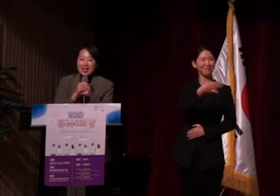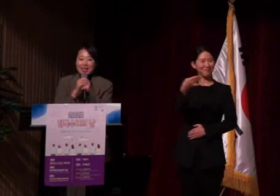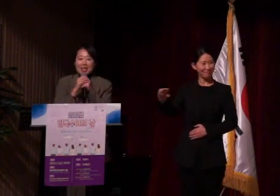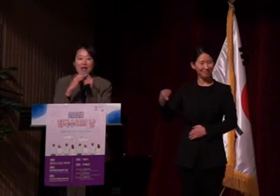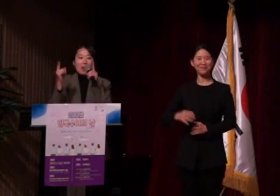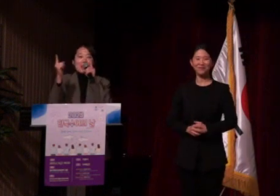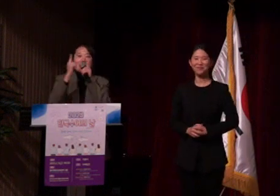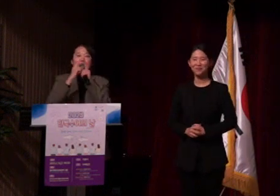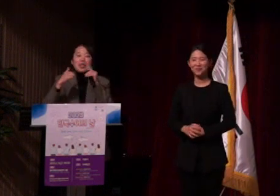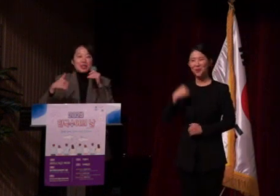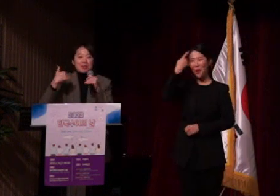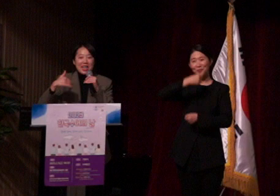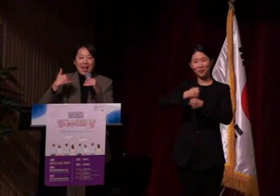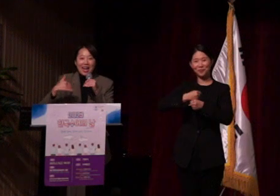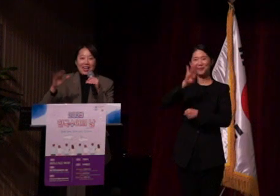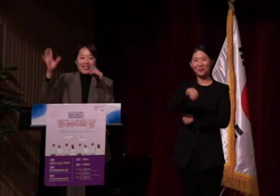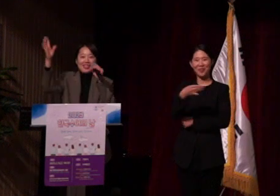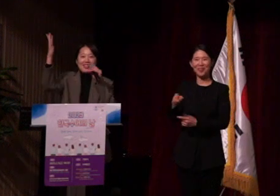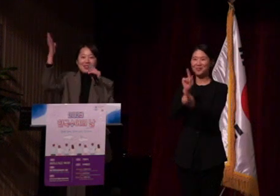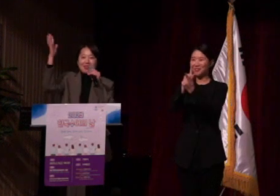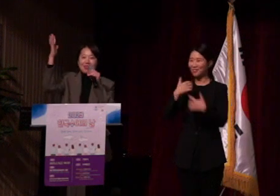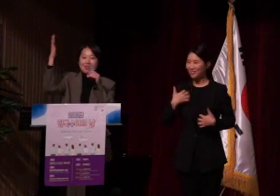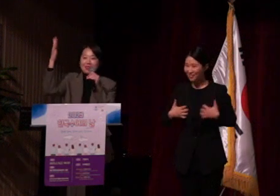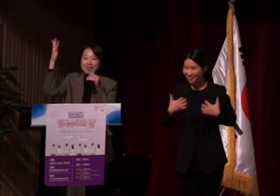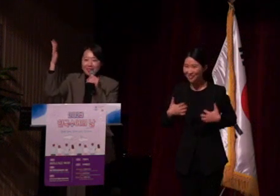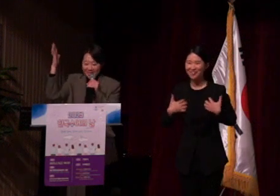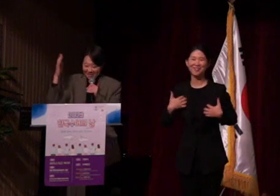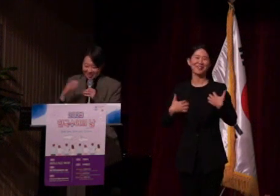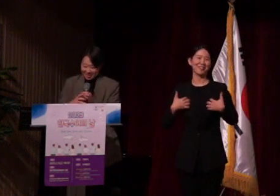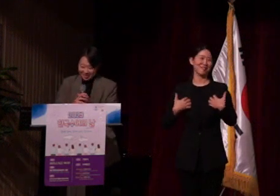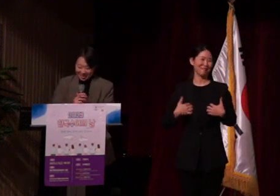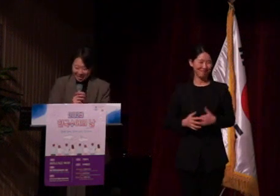보라입니다. 만나서 반갑습니다.